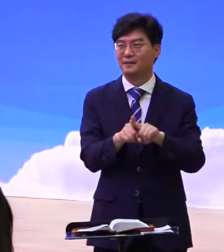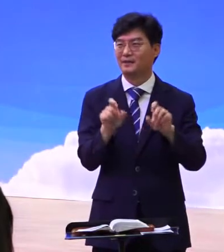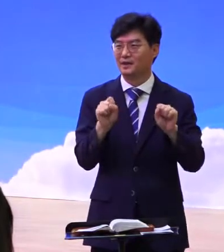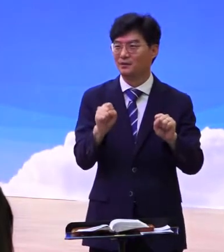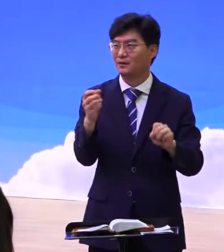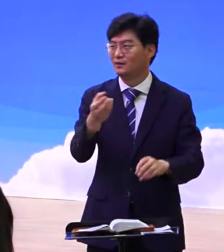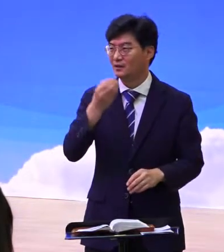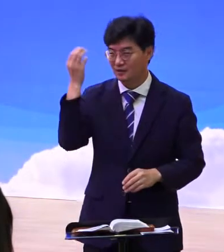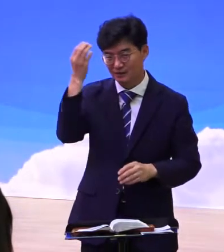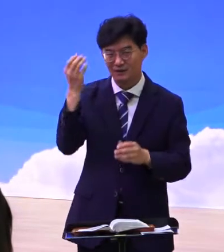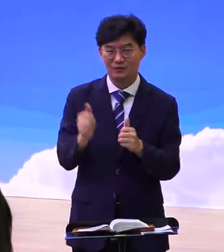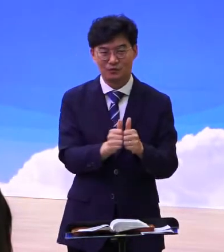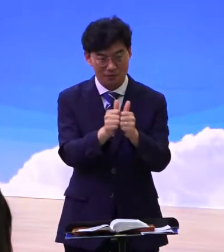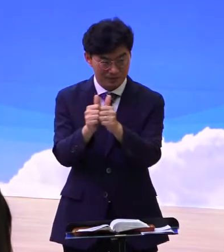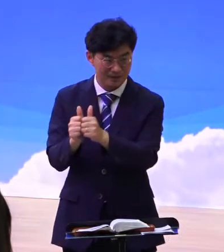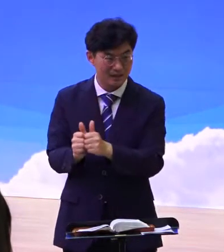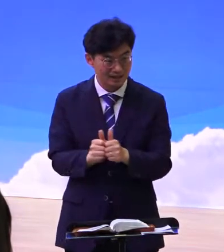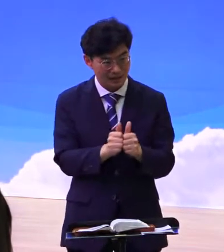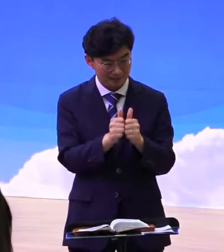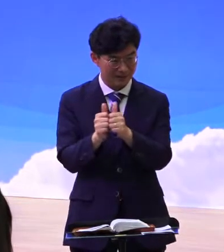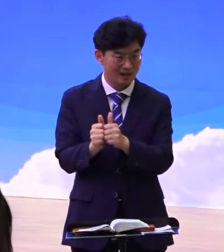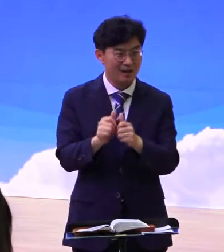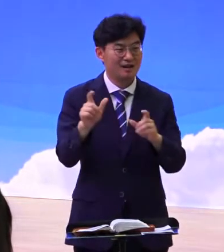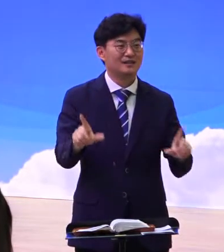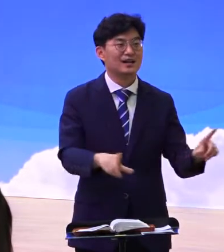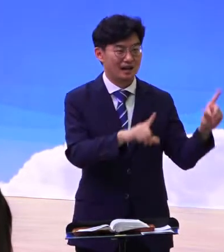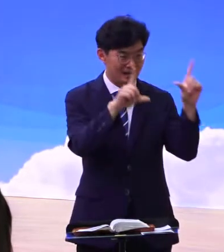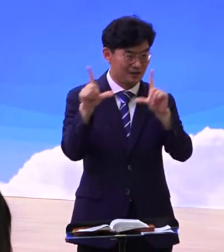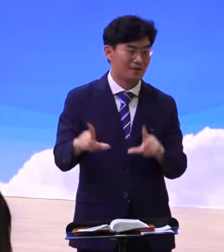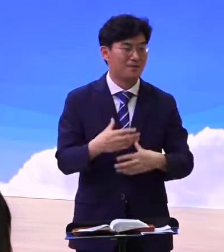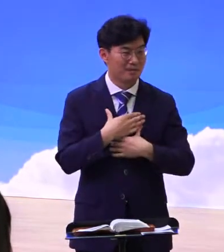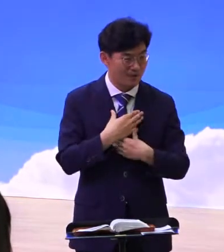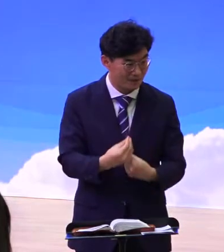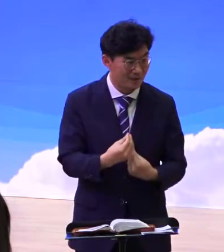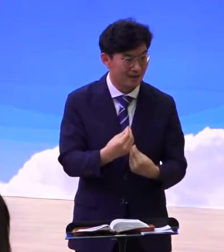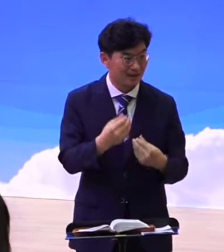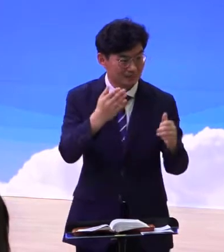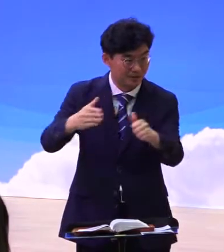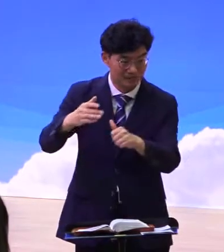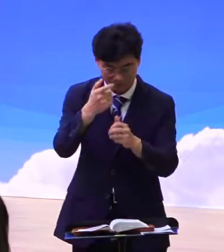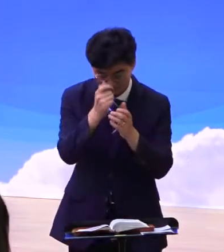동행하면서 여러분의 삶을 살아갈 수 있기를 주님의 이름으로 축복합니다. 기도하겠습니다.